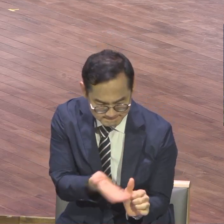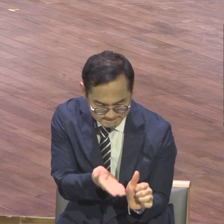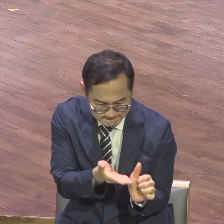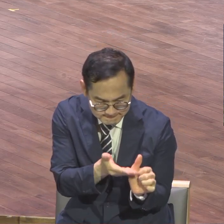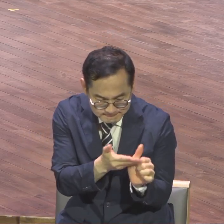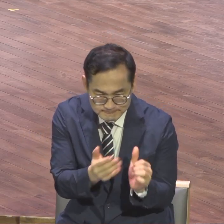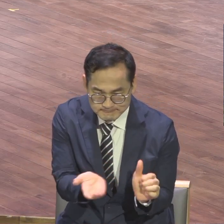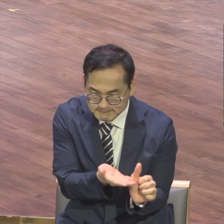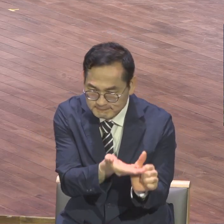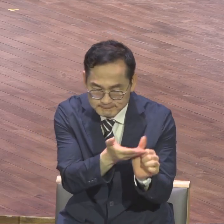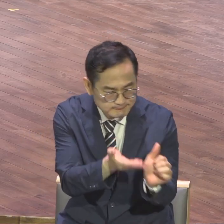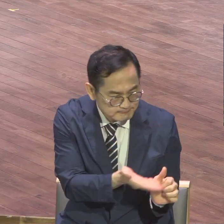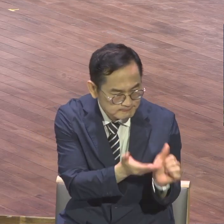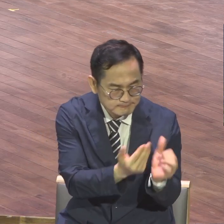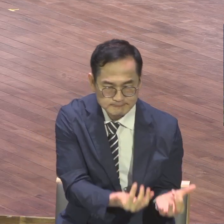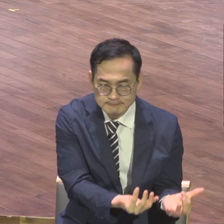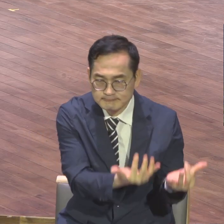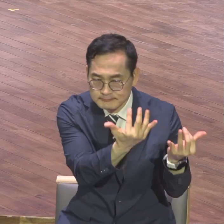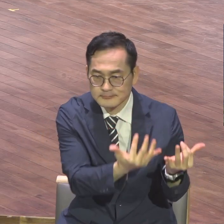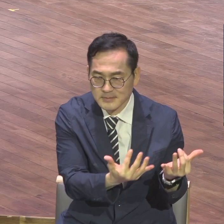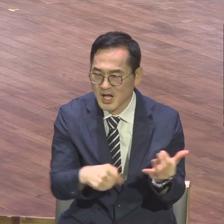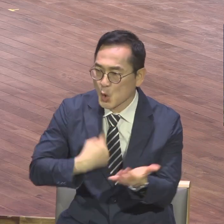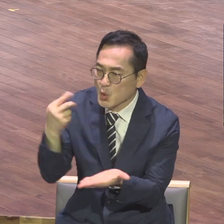그렇게 양성을 한 것이 교회예요.